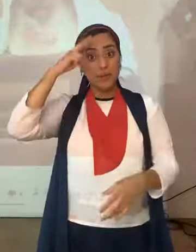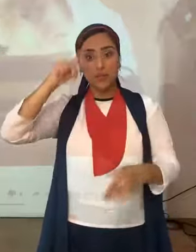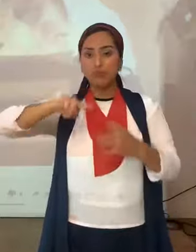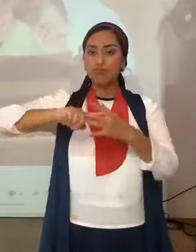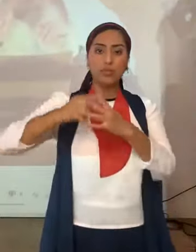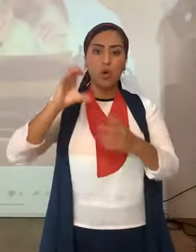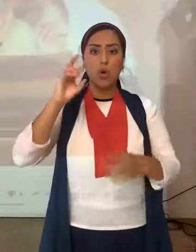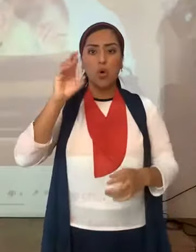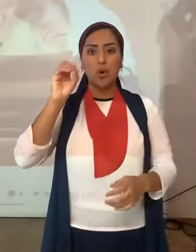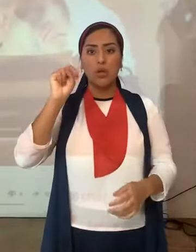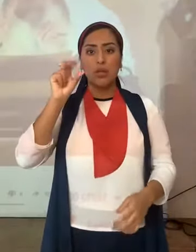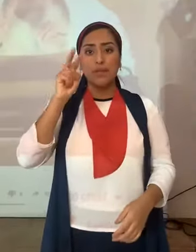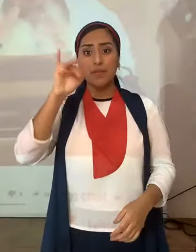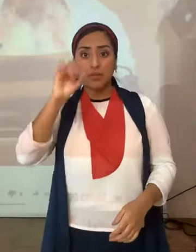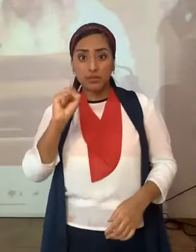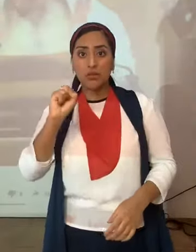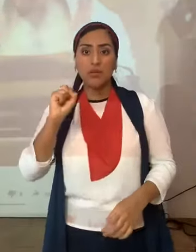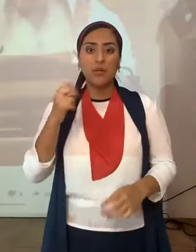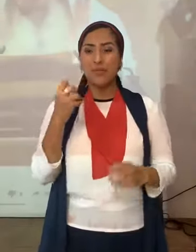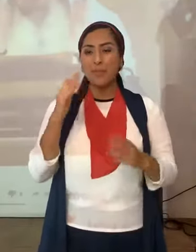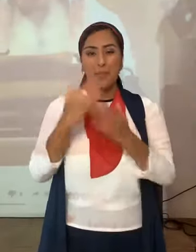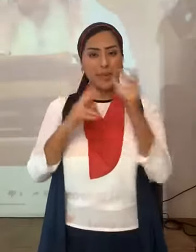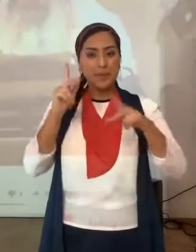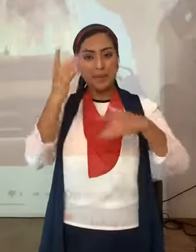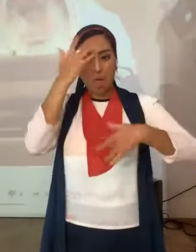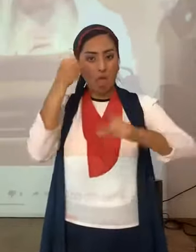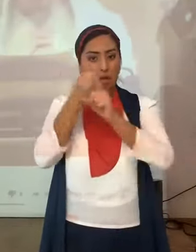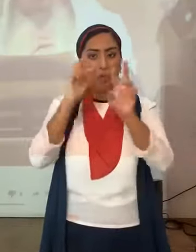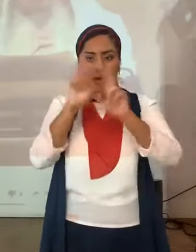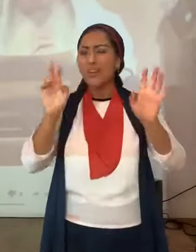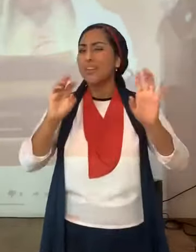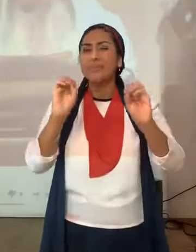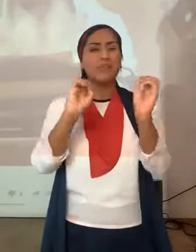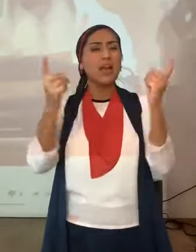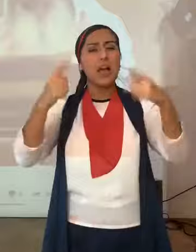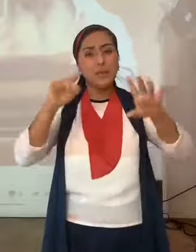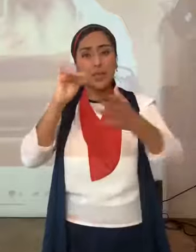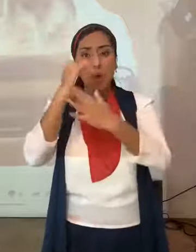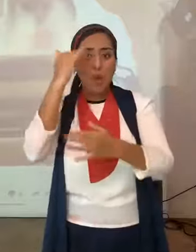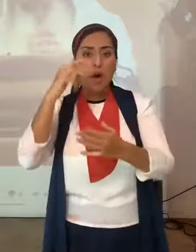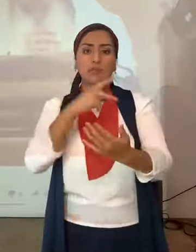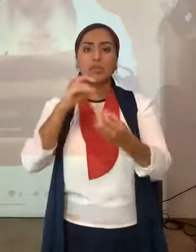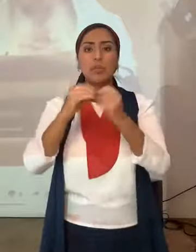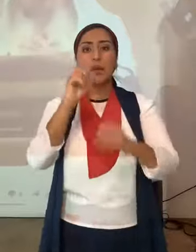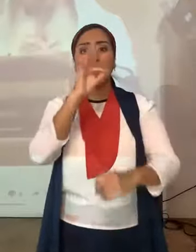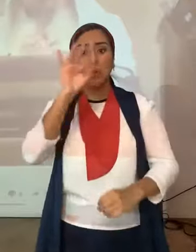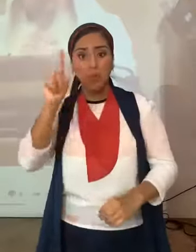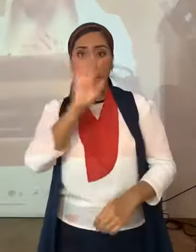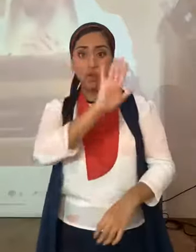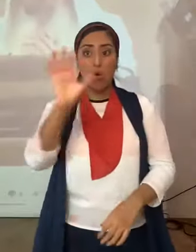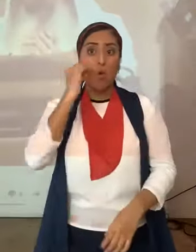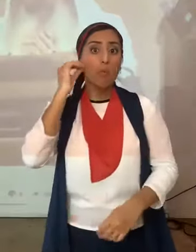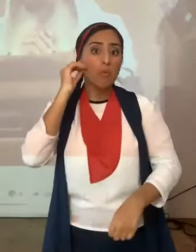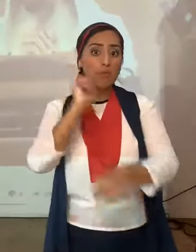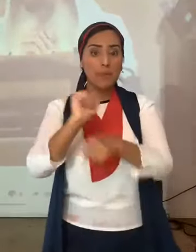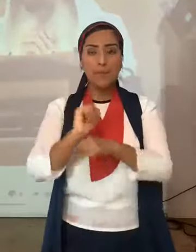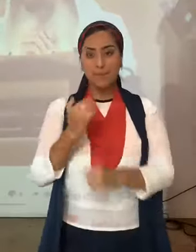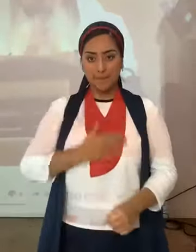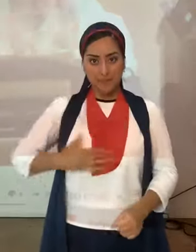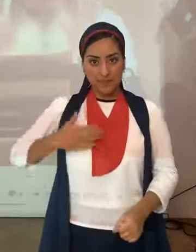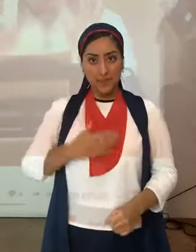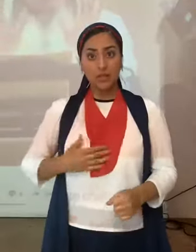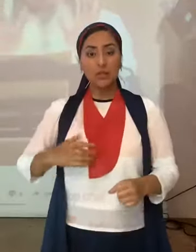nada más va un caso, o dos, o tres, o cinco, o los que sean. No pasa nada. Por eso es el Salmo 91. Y les voy a dejar de tarea, por favor.